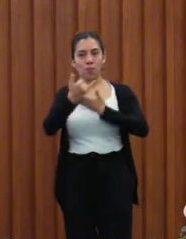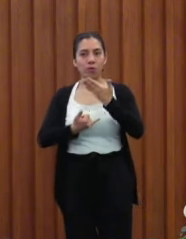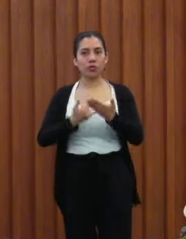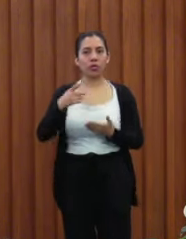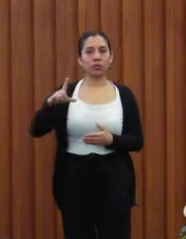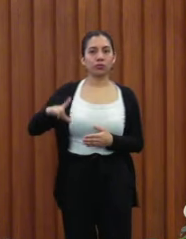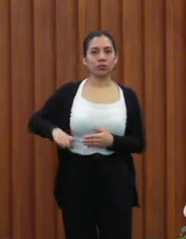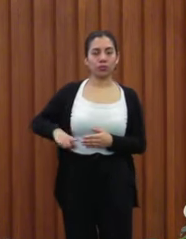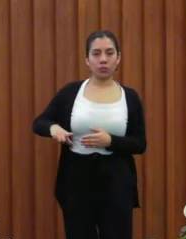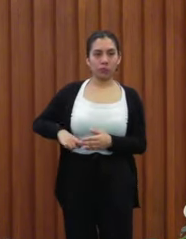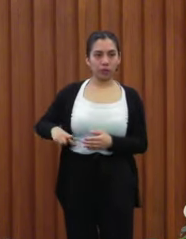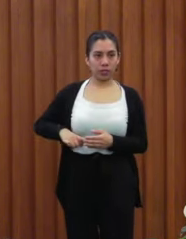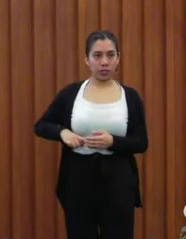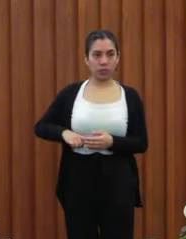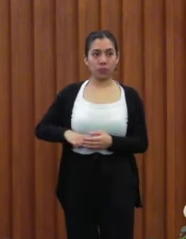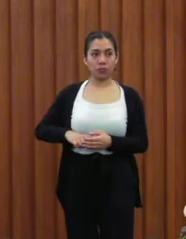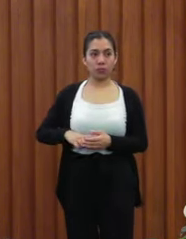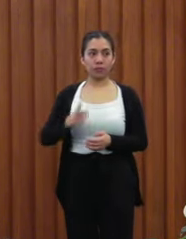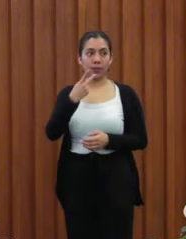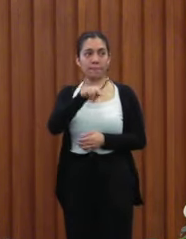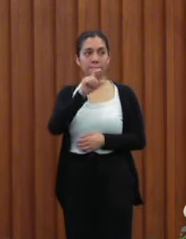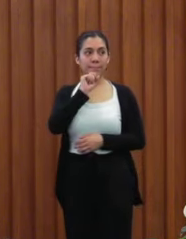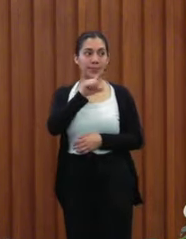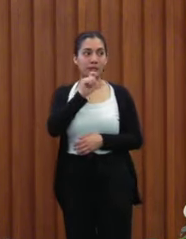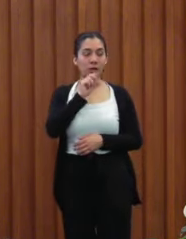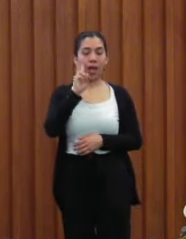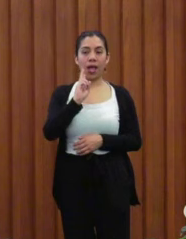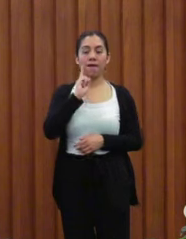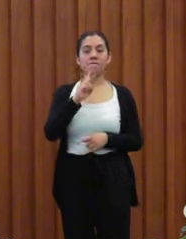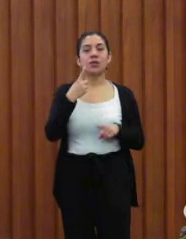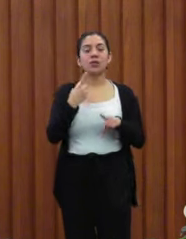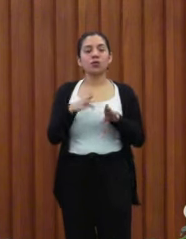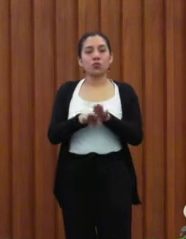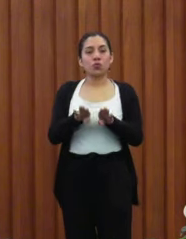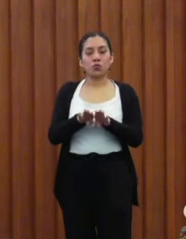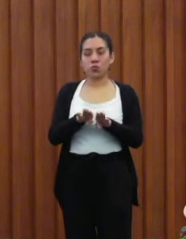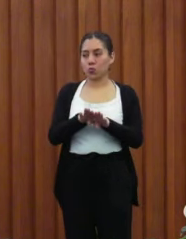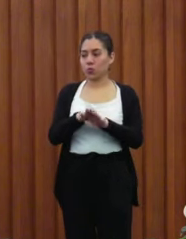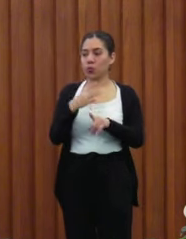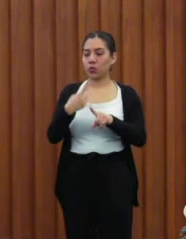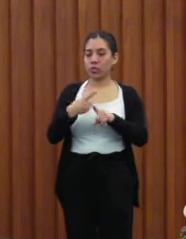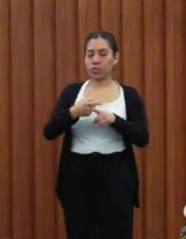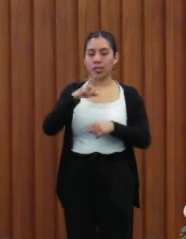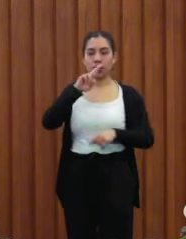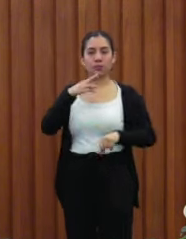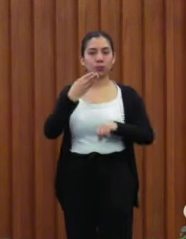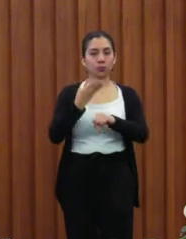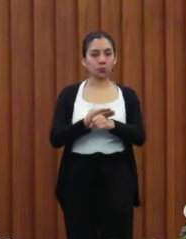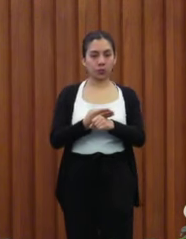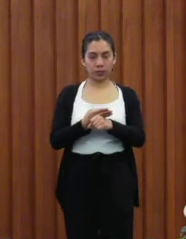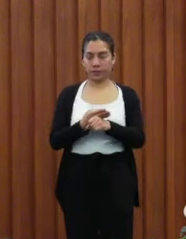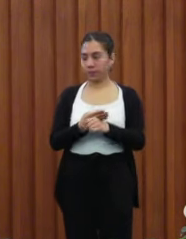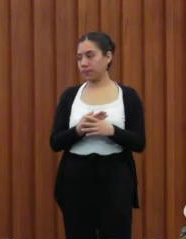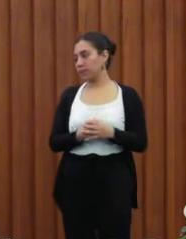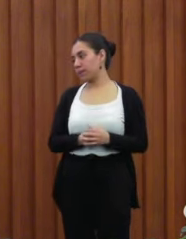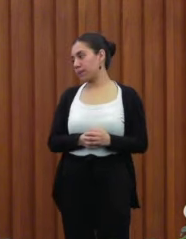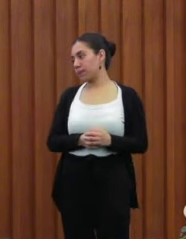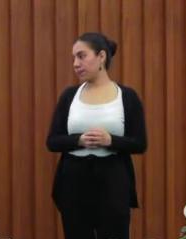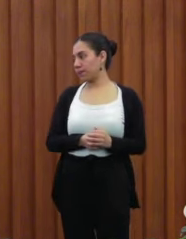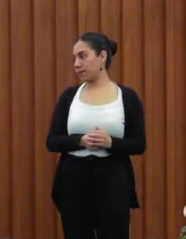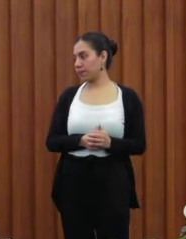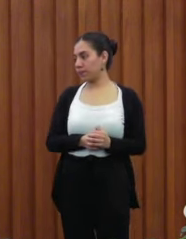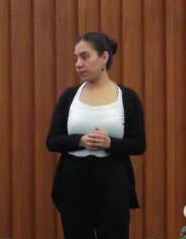tengamos que visualizar qué le toca, y aquí hay parte que tiene que ver con todo lo que tiene